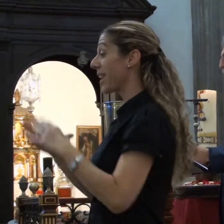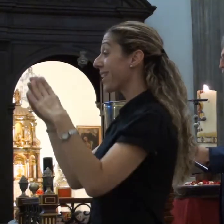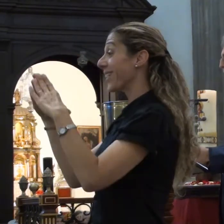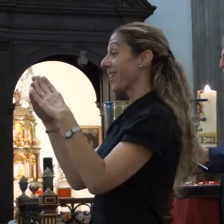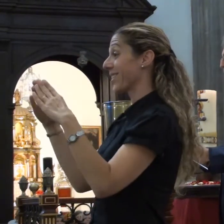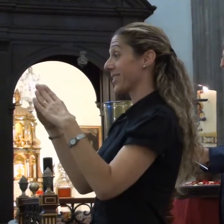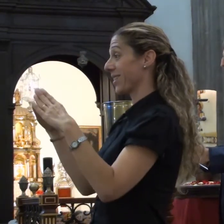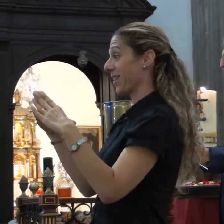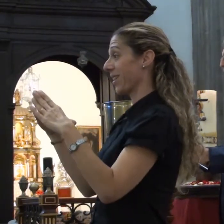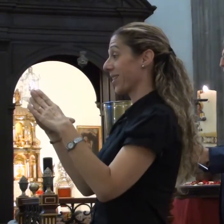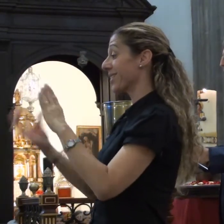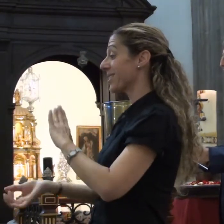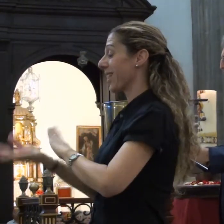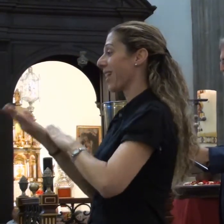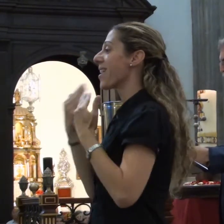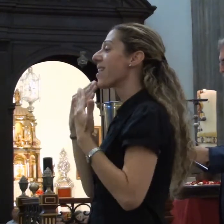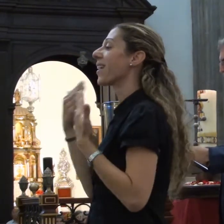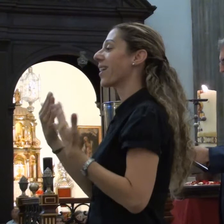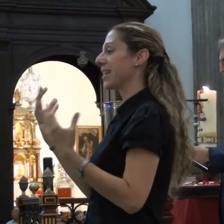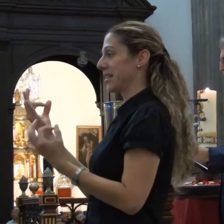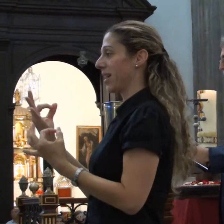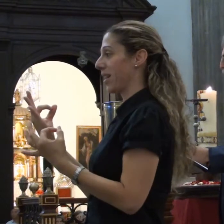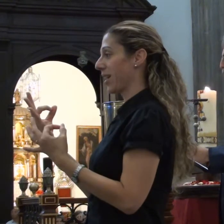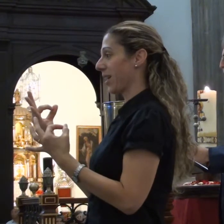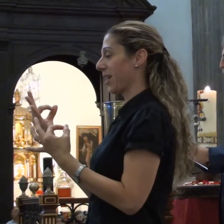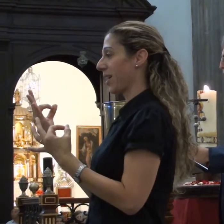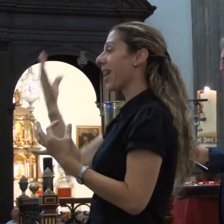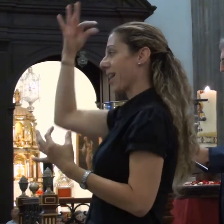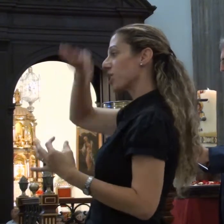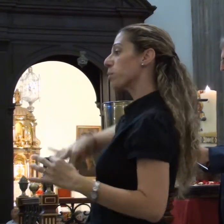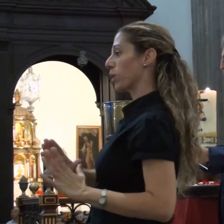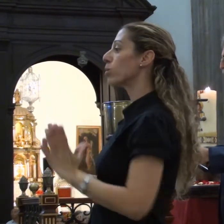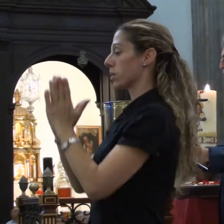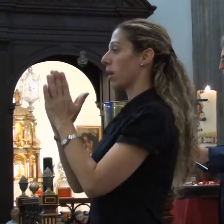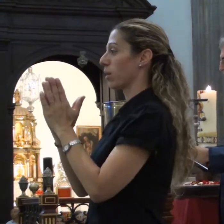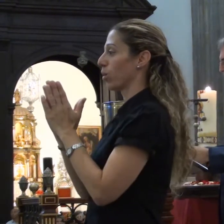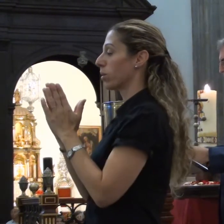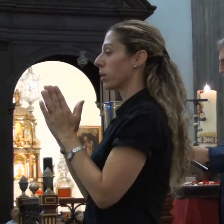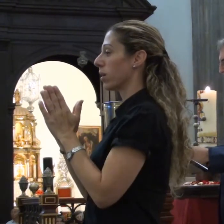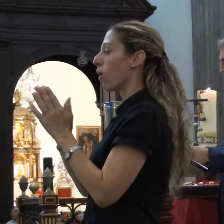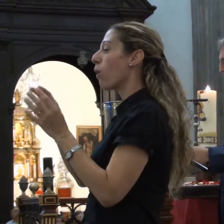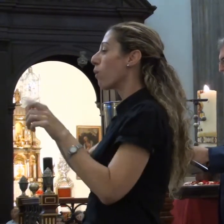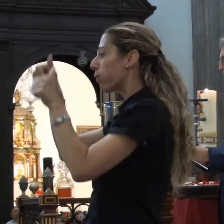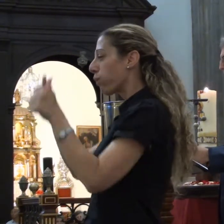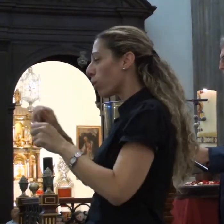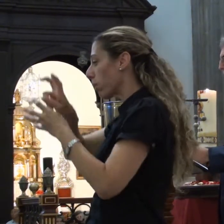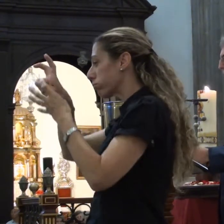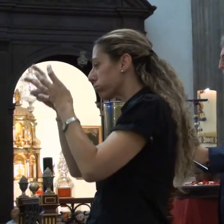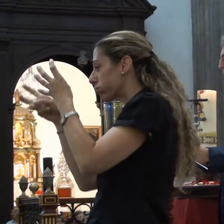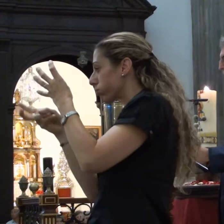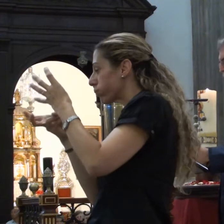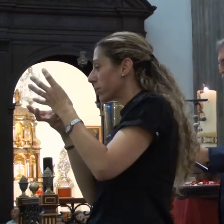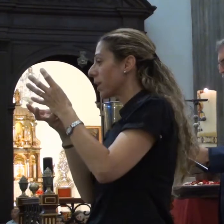es posible gracias a la efusión del espíritu santo que de muchas maneras le da